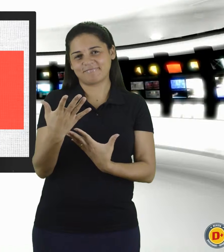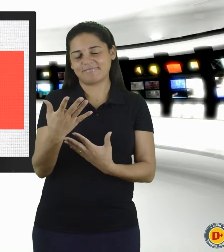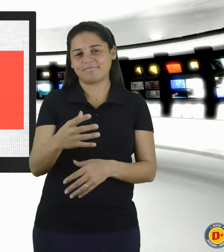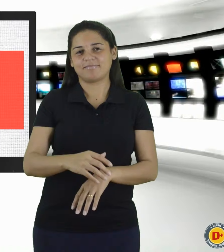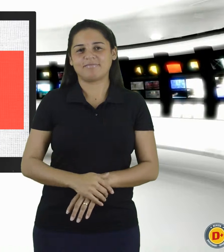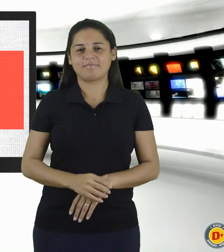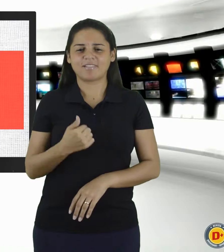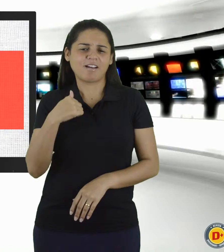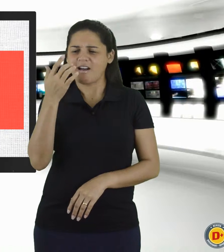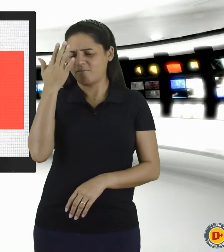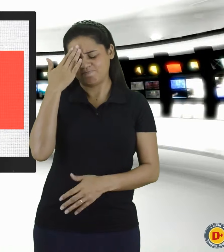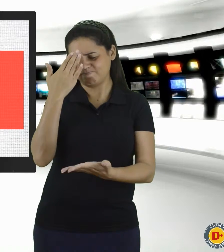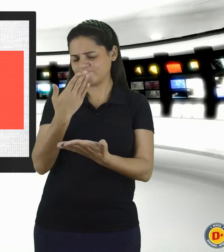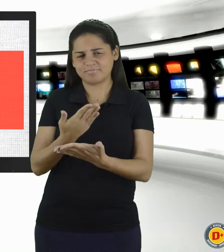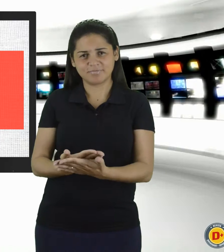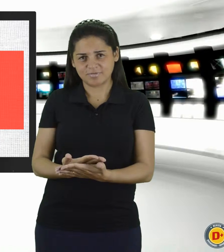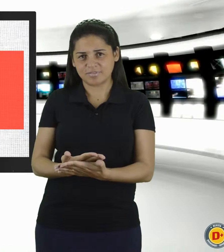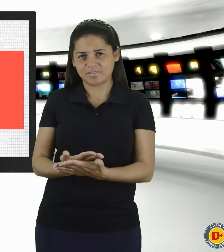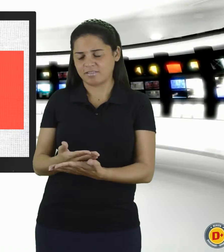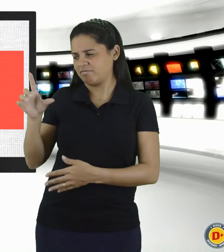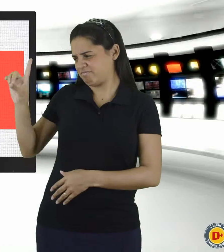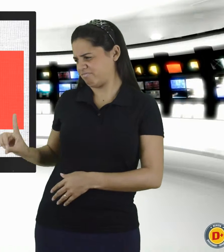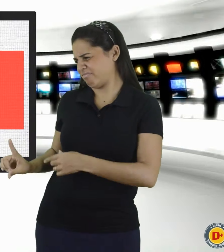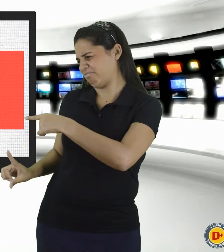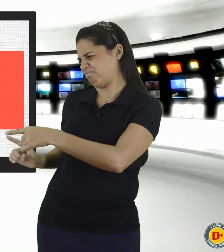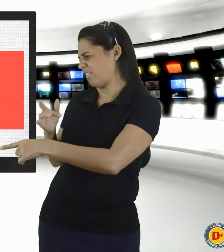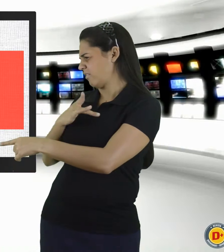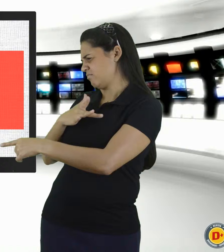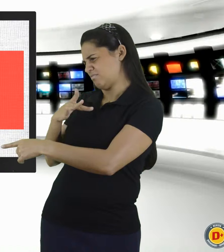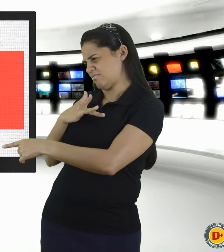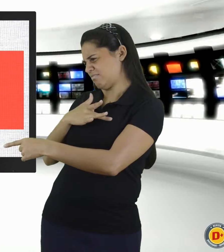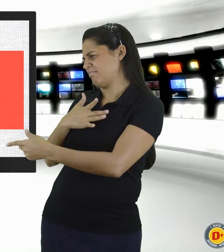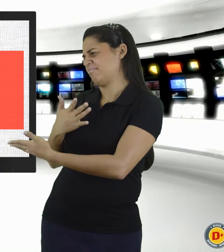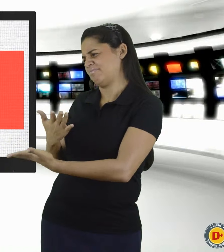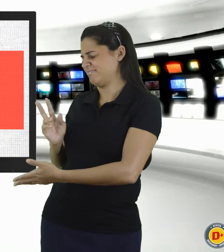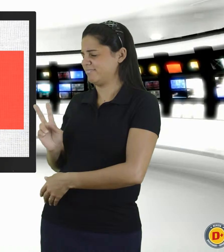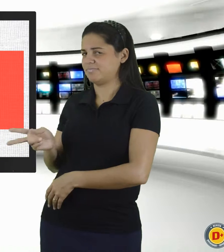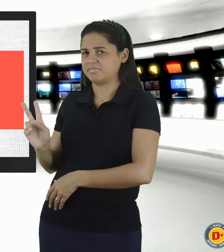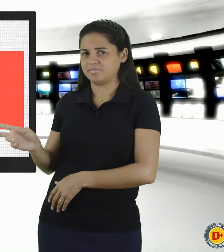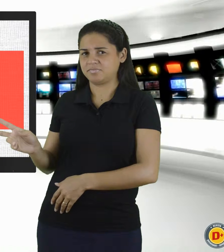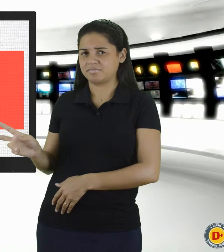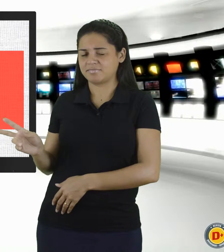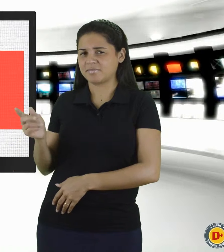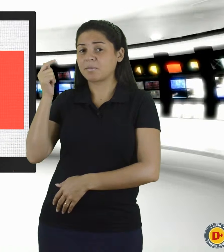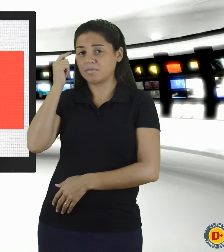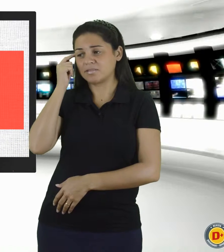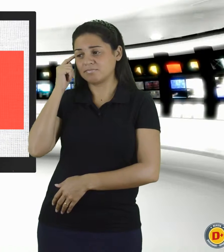Sempre ressalto o lado de superação quando ela consegue obter algum êxito em sua vida. Entretanto, tomando